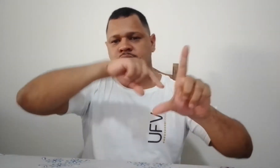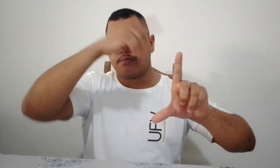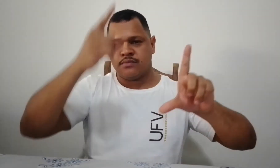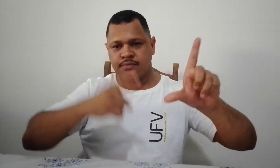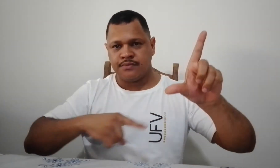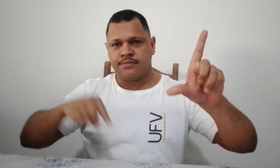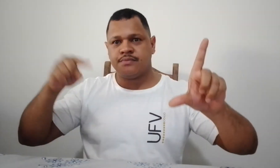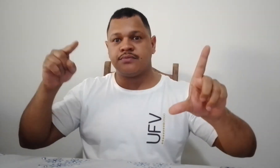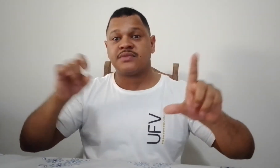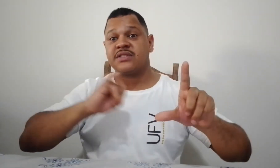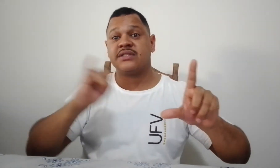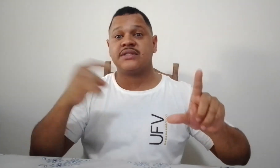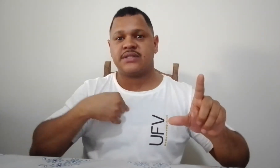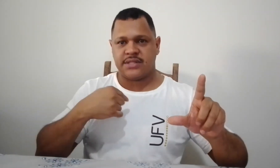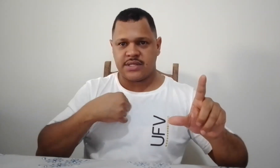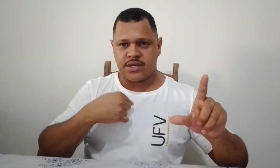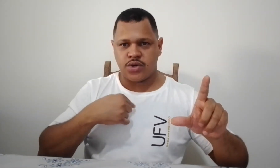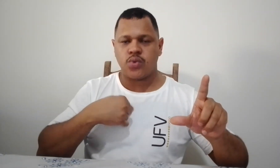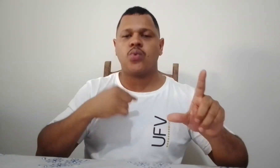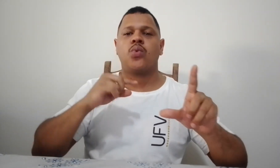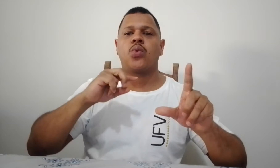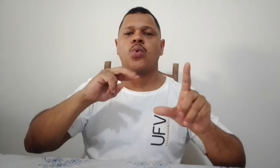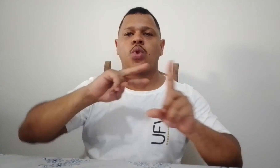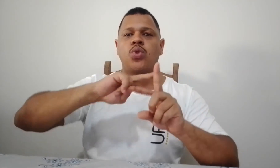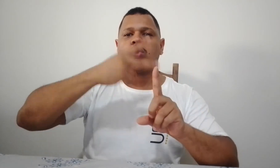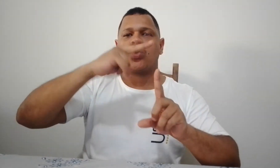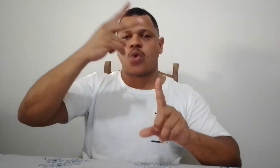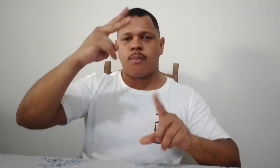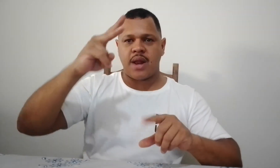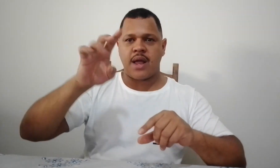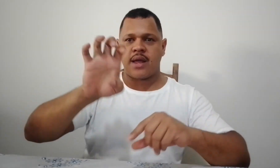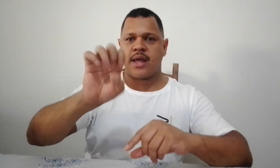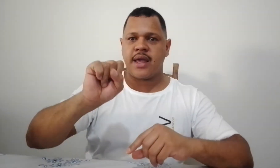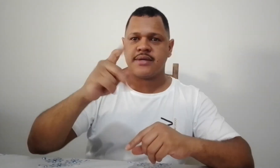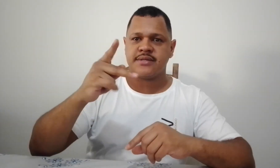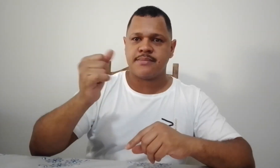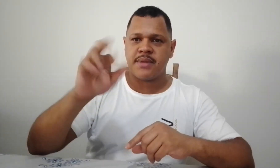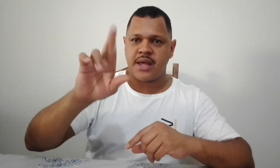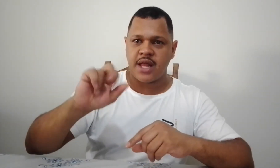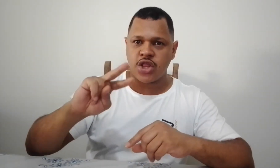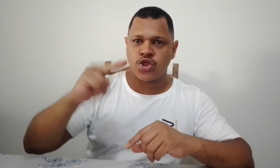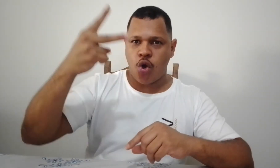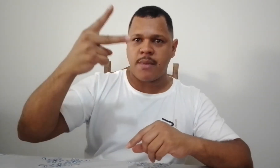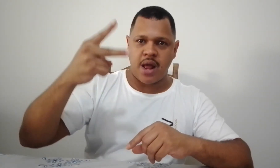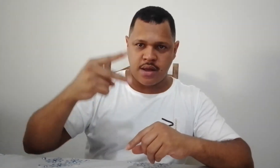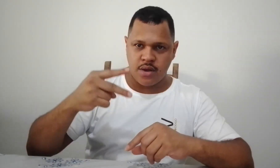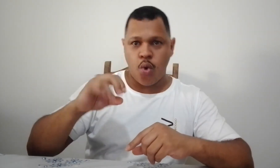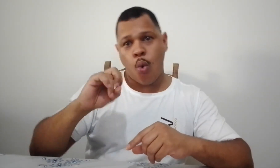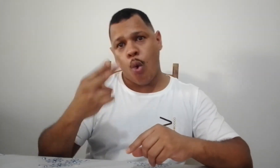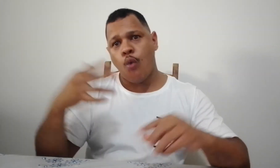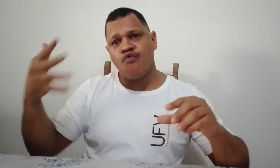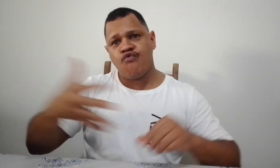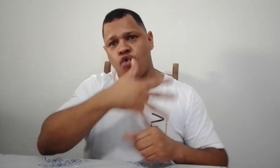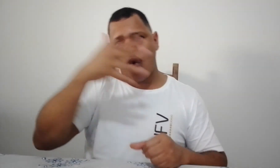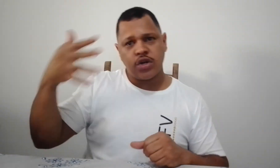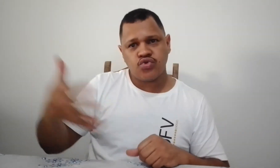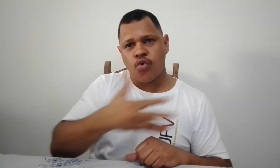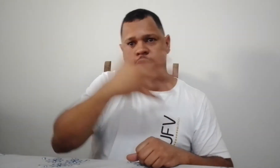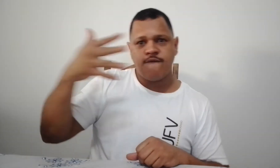eu dobrar o número de espiras ou dobrar o fluxo magnético conforme a equação e curva